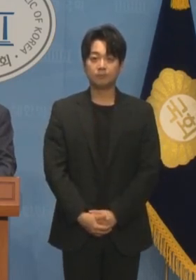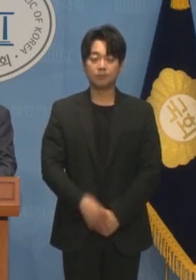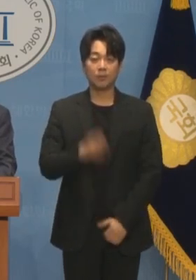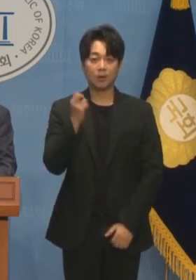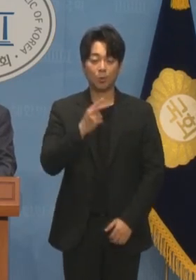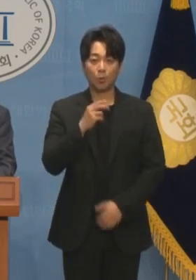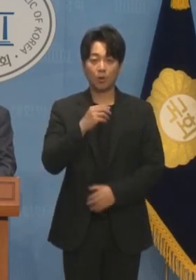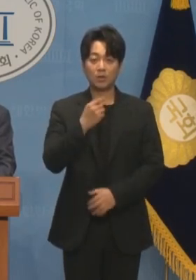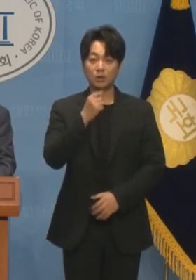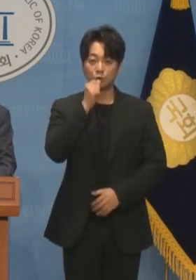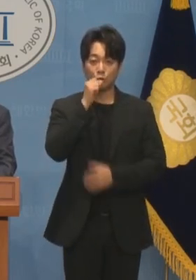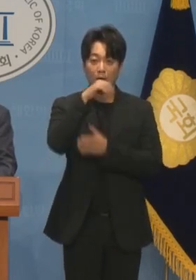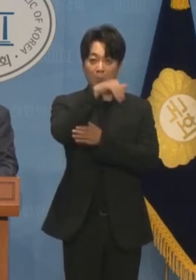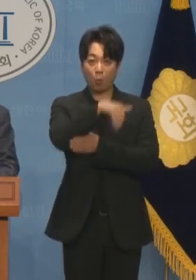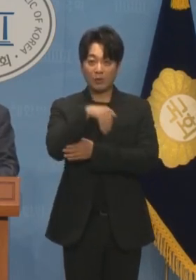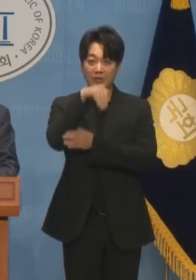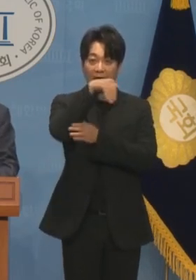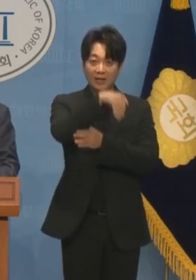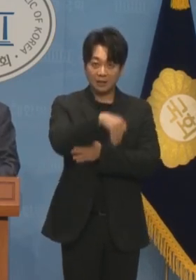포크레인으로 그